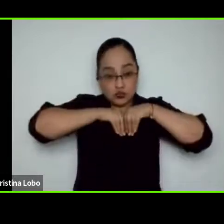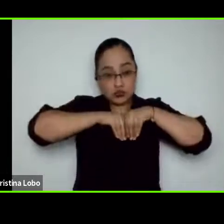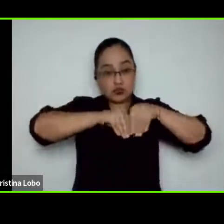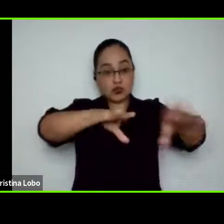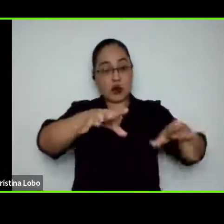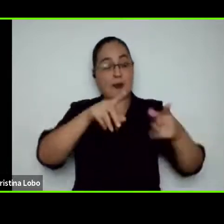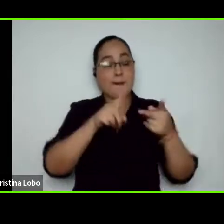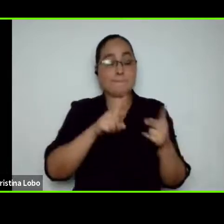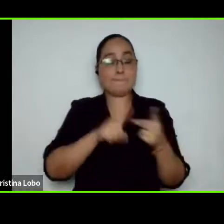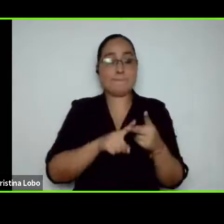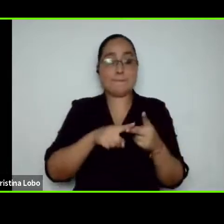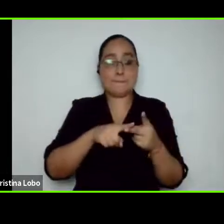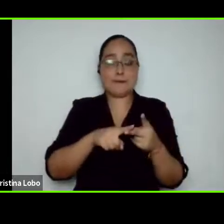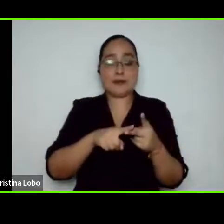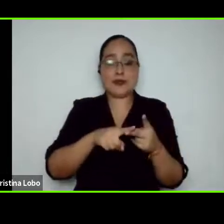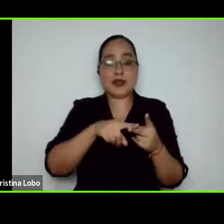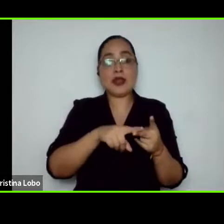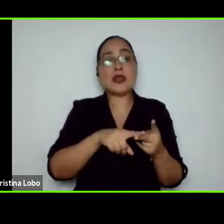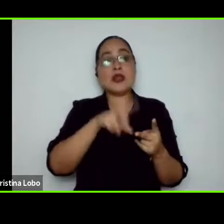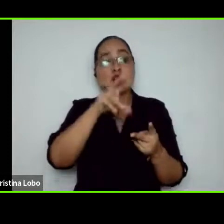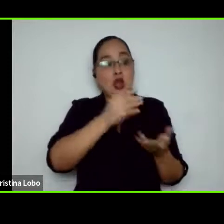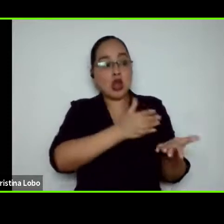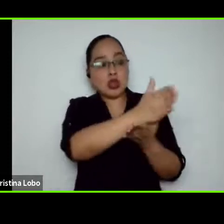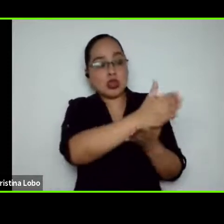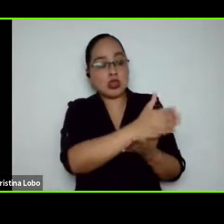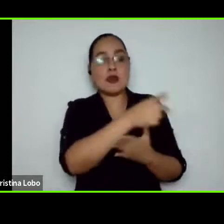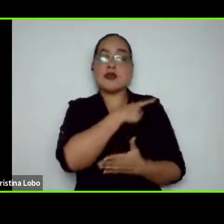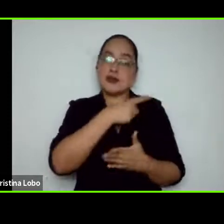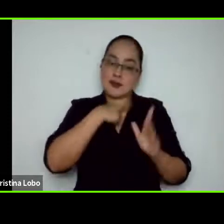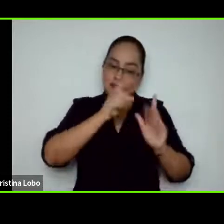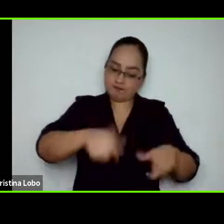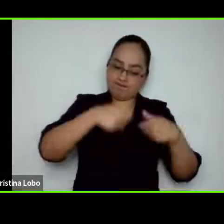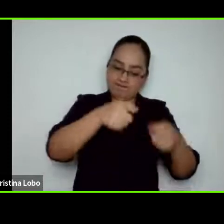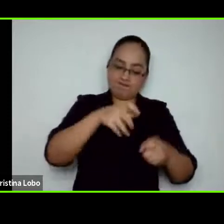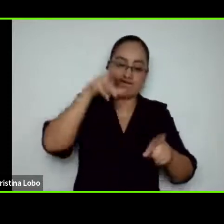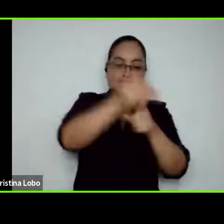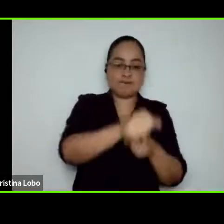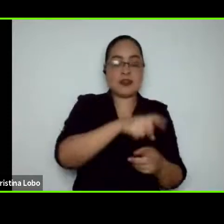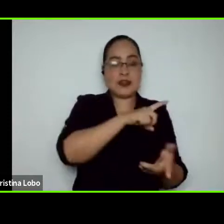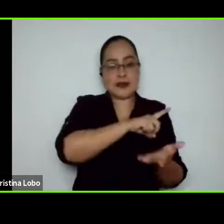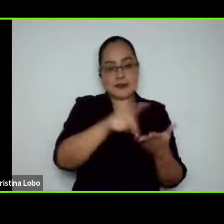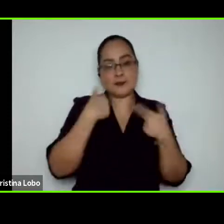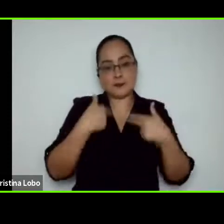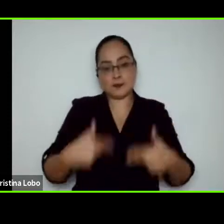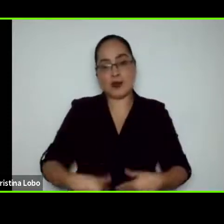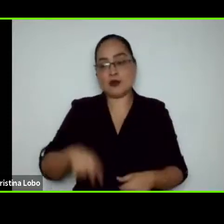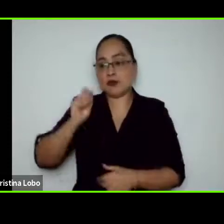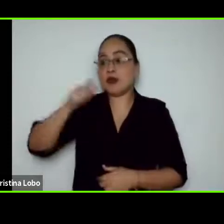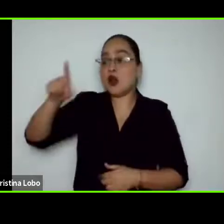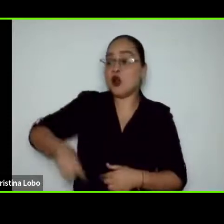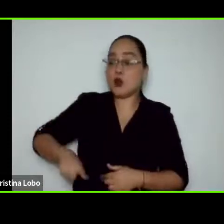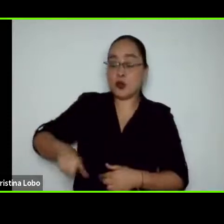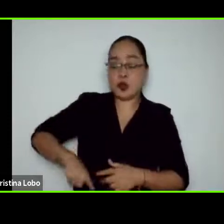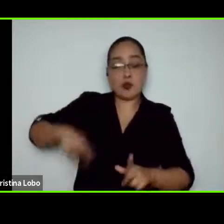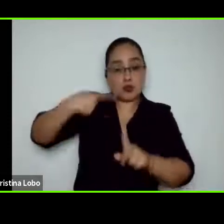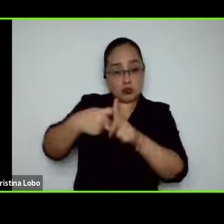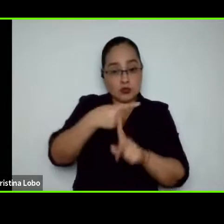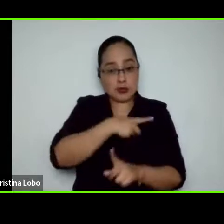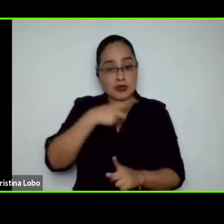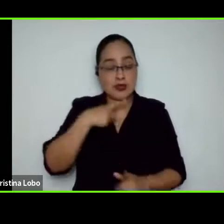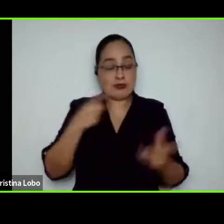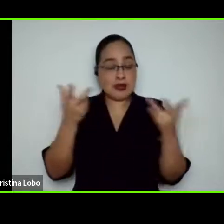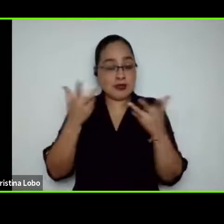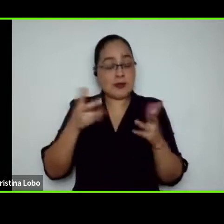no interferir, las obligaciones de proteger y garantizar implican obligaciones positivas por parte del Estado, y esto es muy importante, por